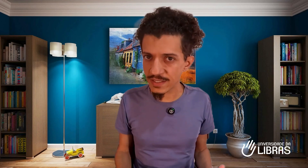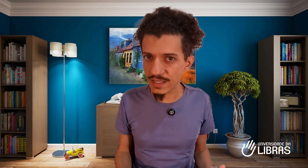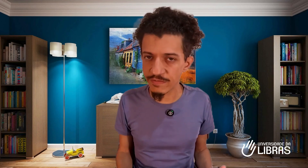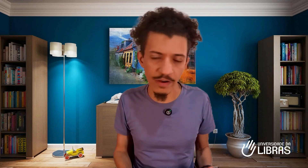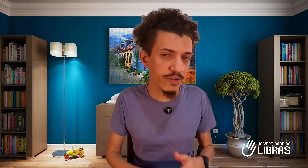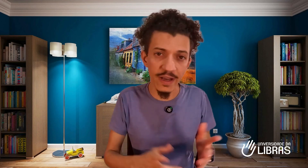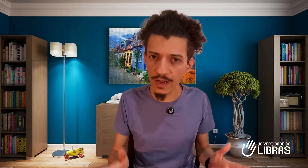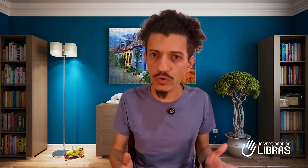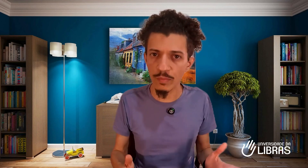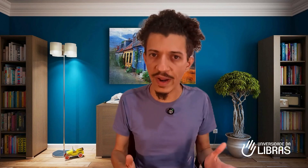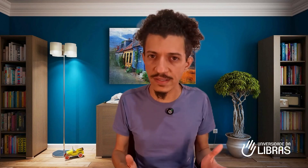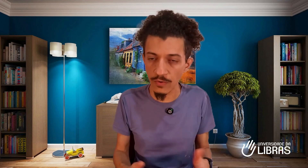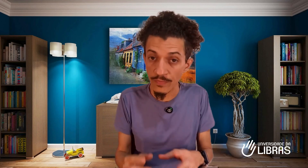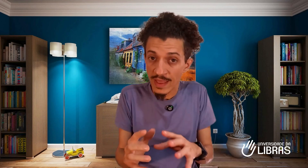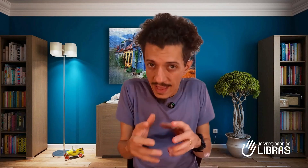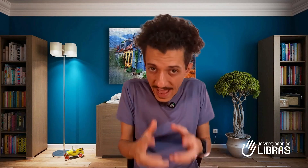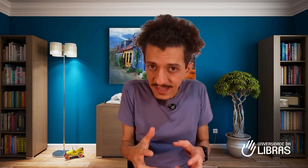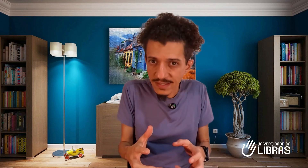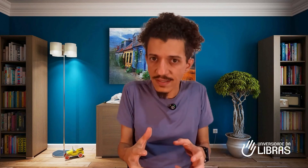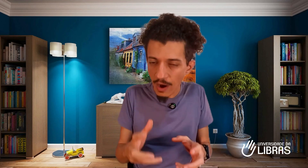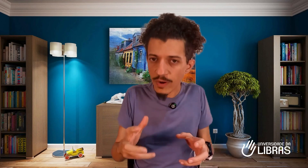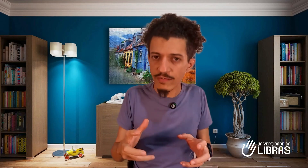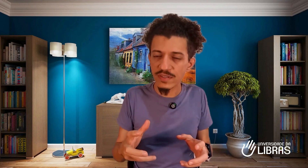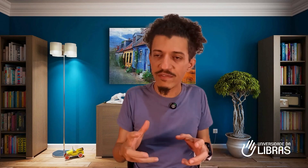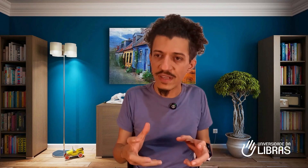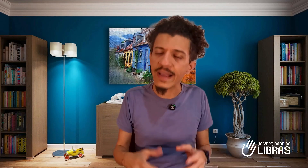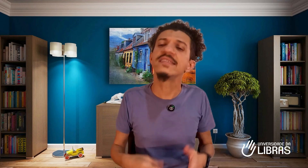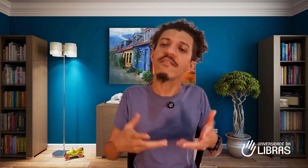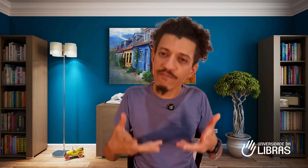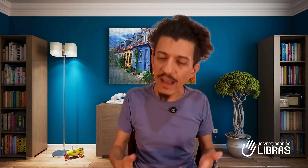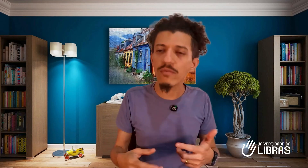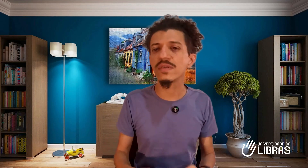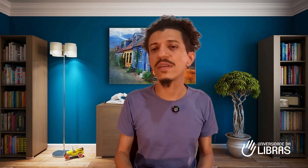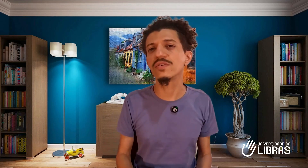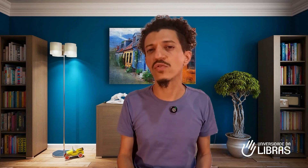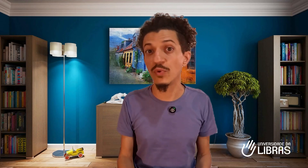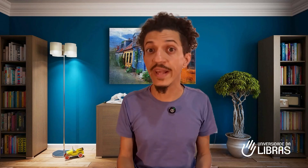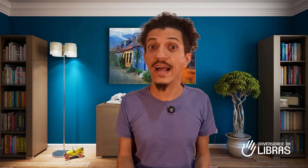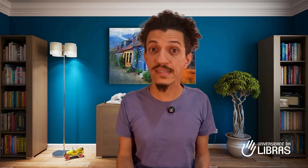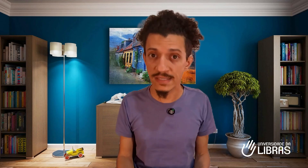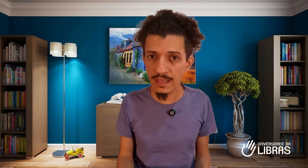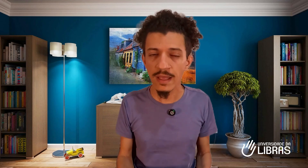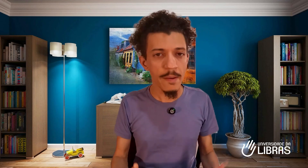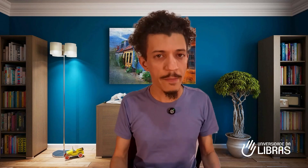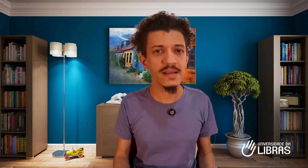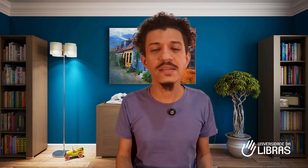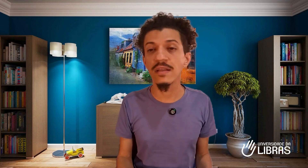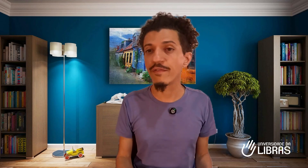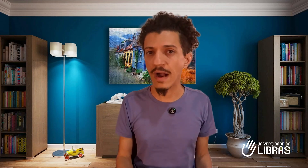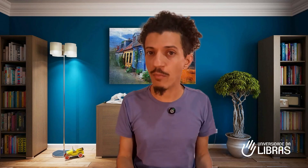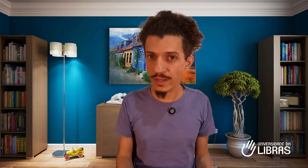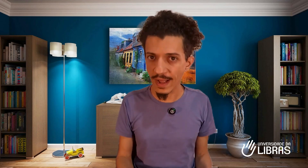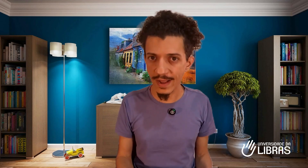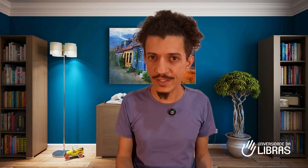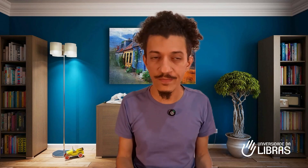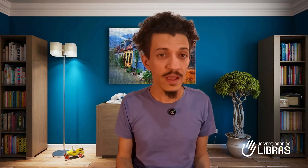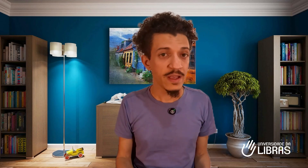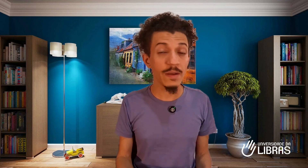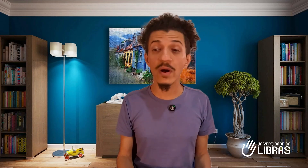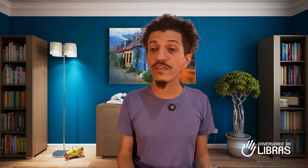tiver, qualquer canto do Brasil, esse sinal que você fizer aqui, você vai conseguir se comunicar sim para significar boa tarde. Você pode fazer o de